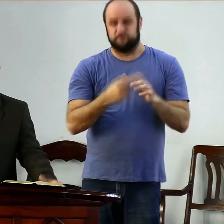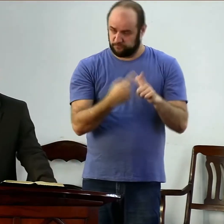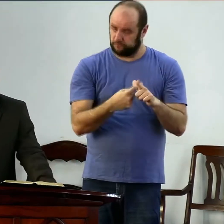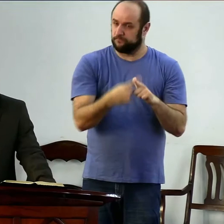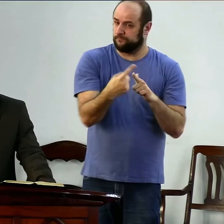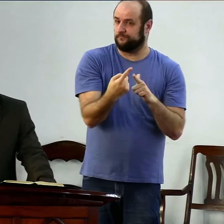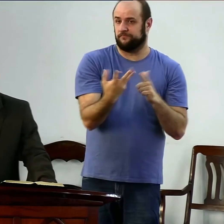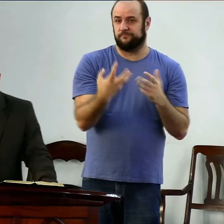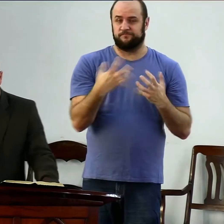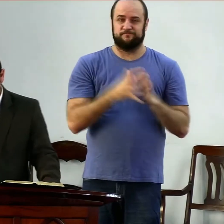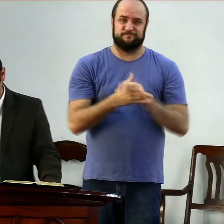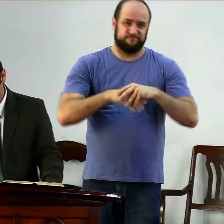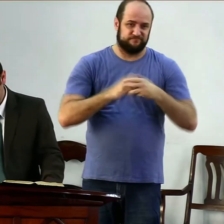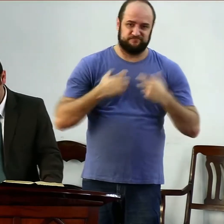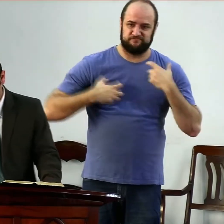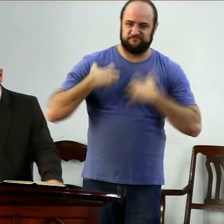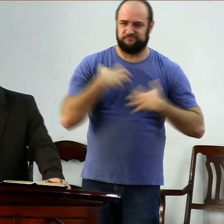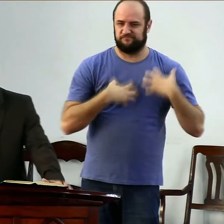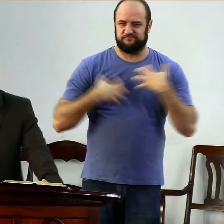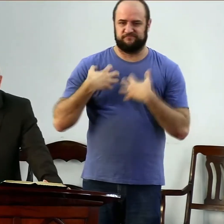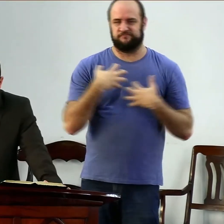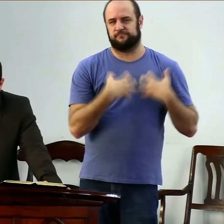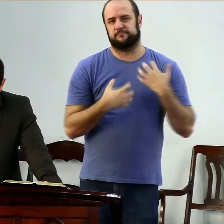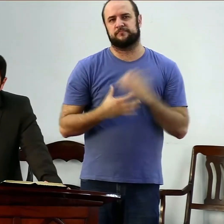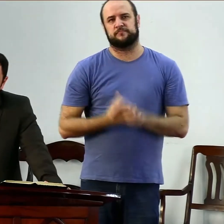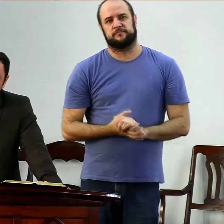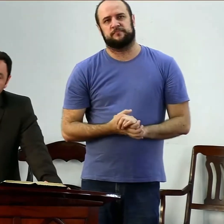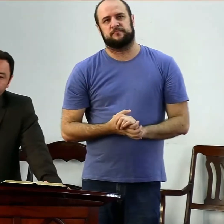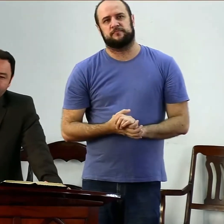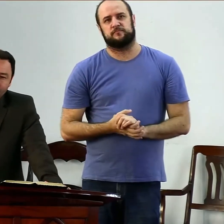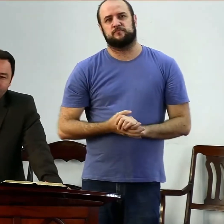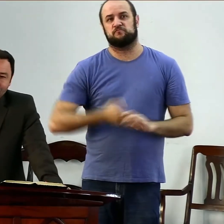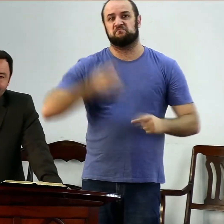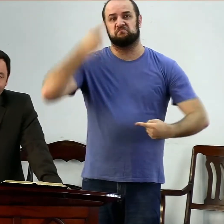é a ansiedade. E